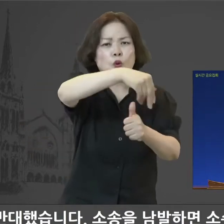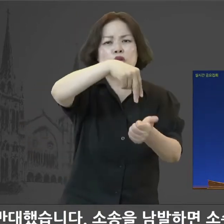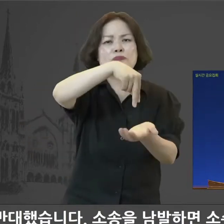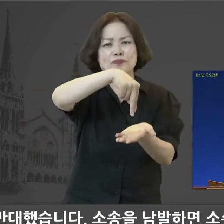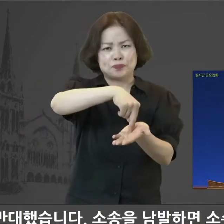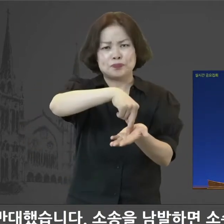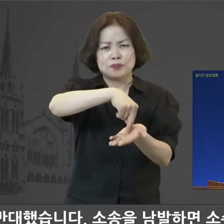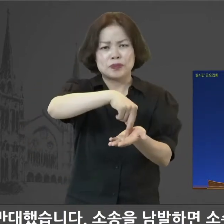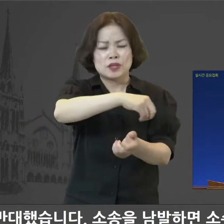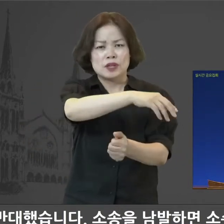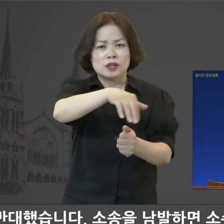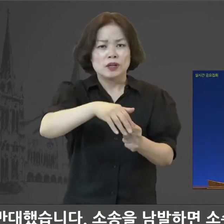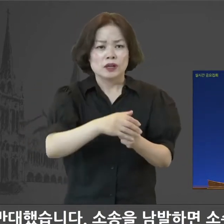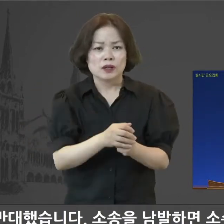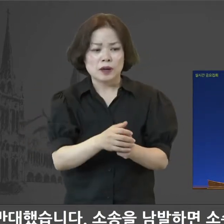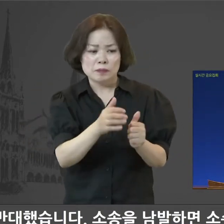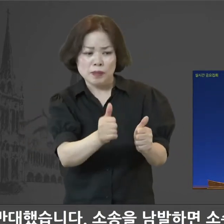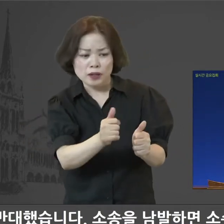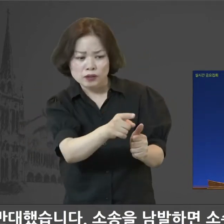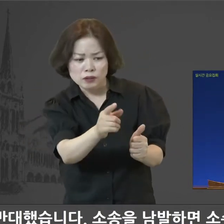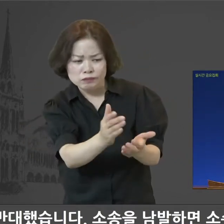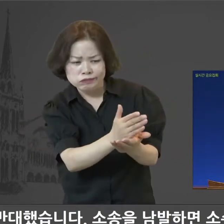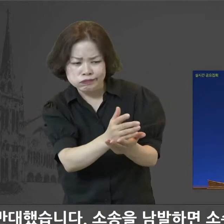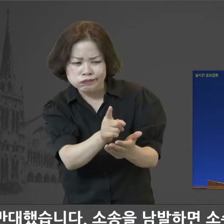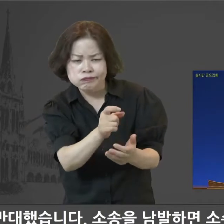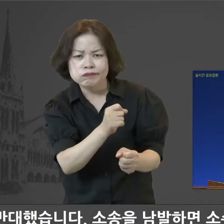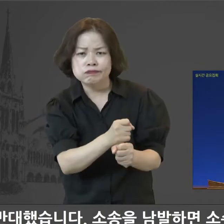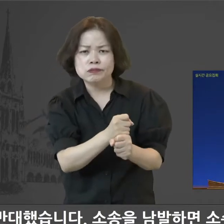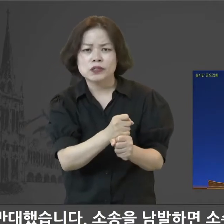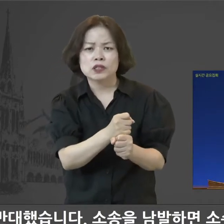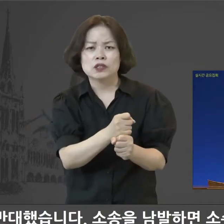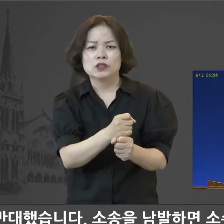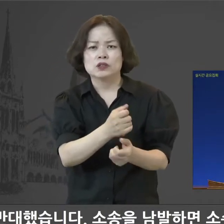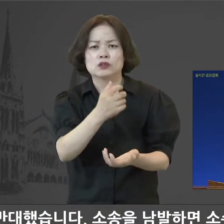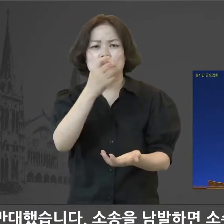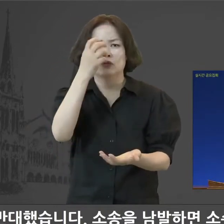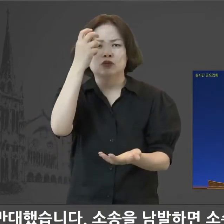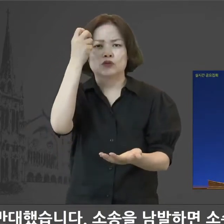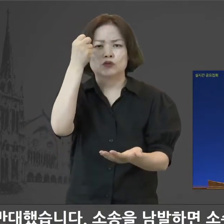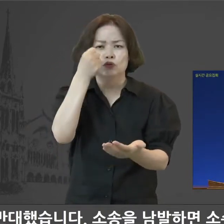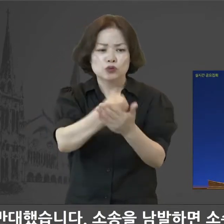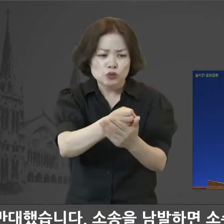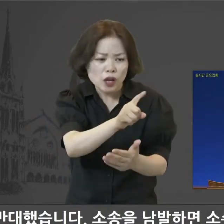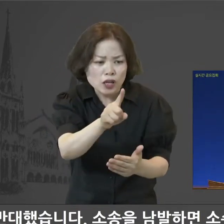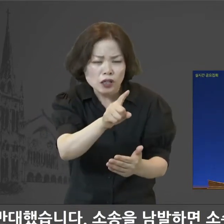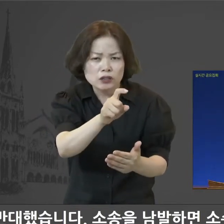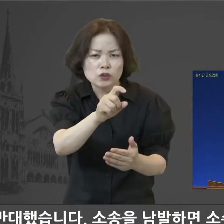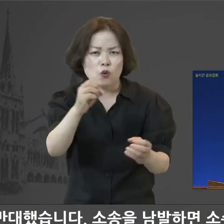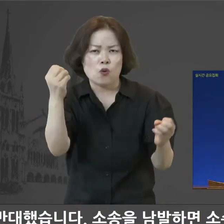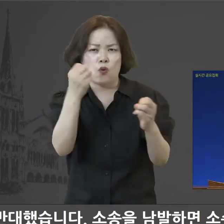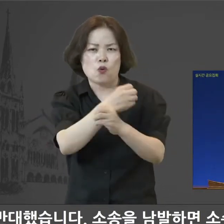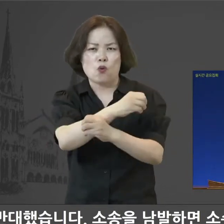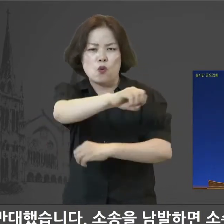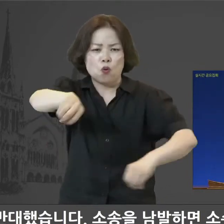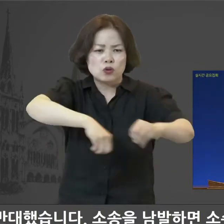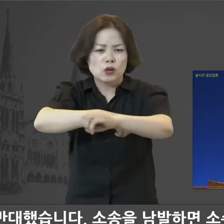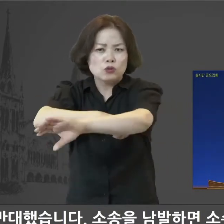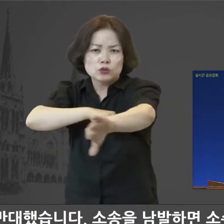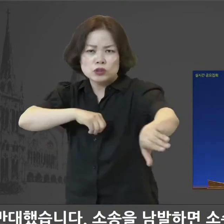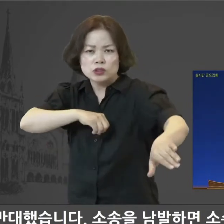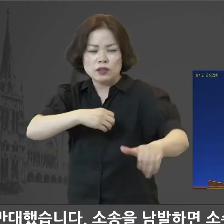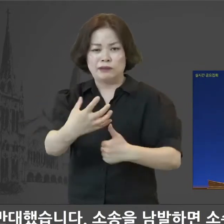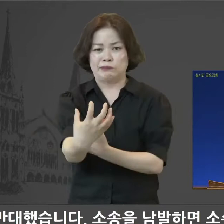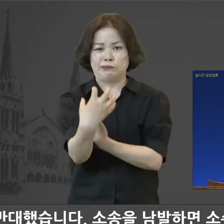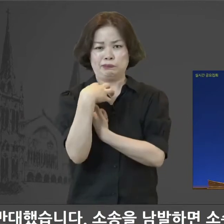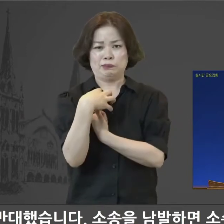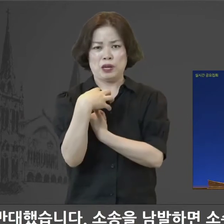하거나 판결문이 상황을 규정해버리는 효과를 내버리면 오히려 그게 우리한테 올무가 되거나